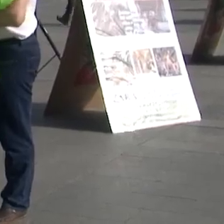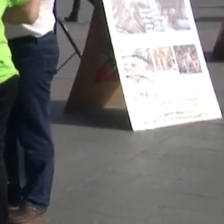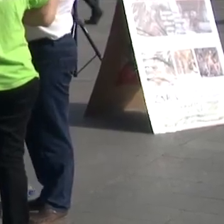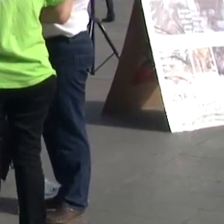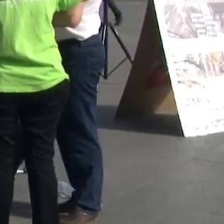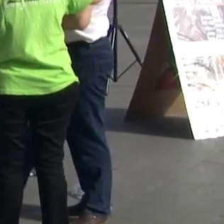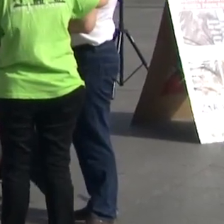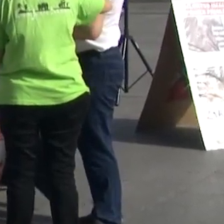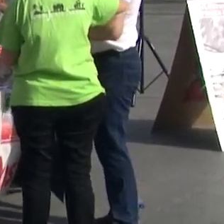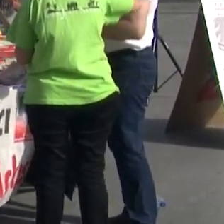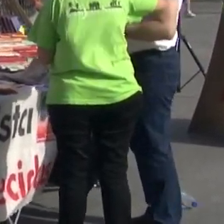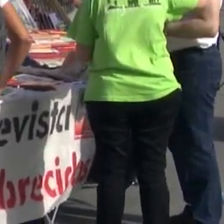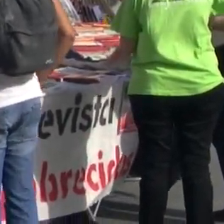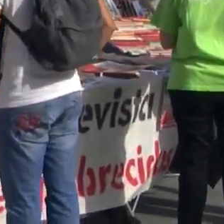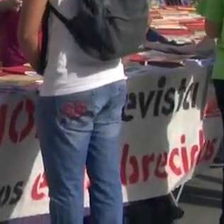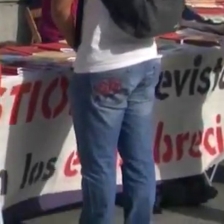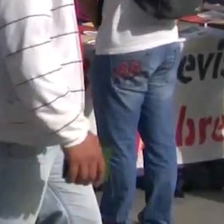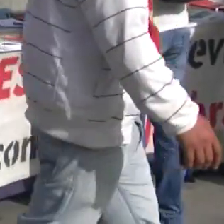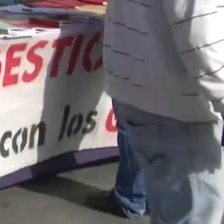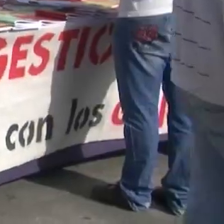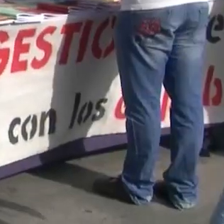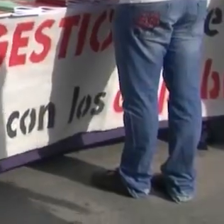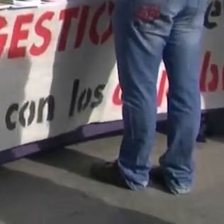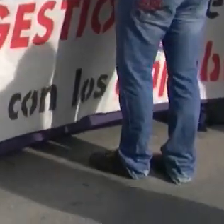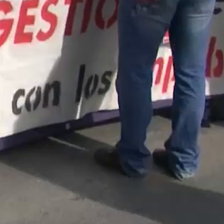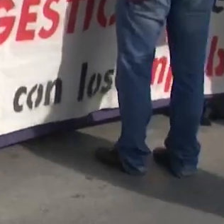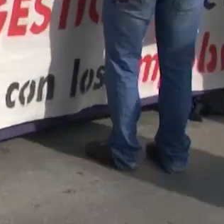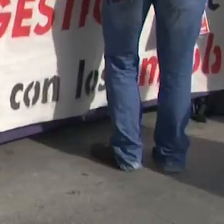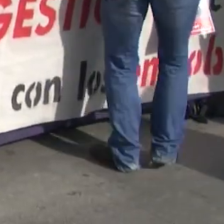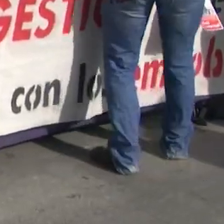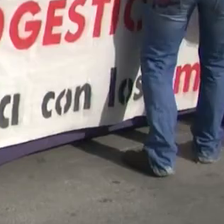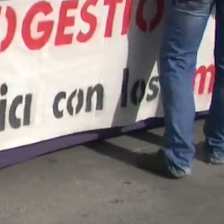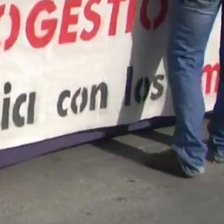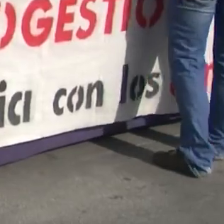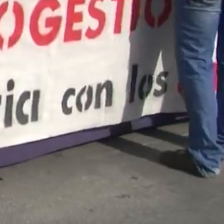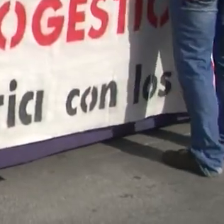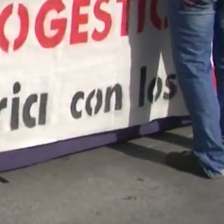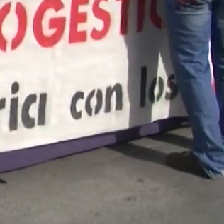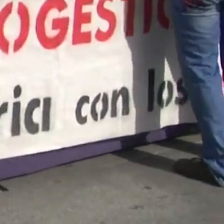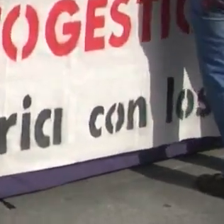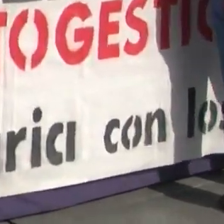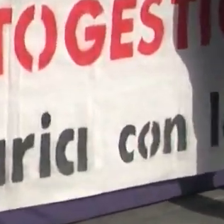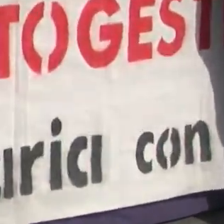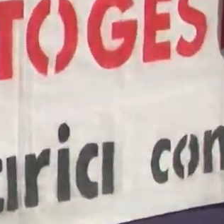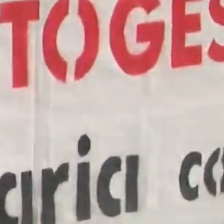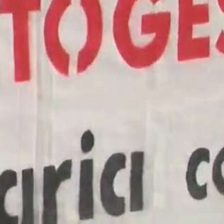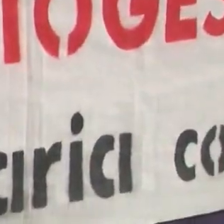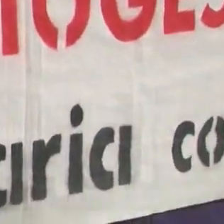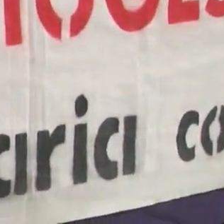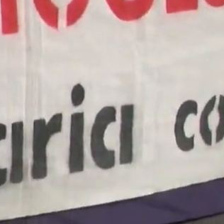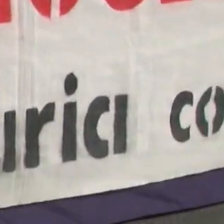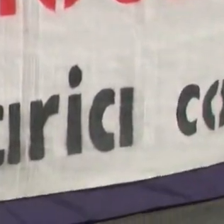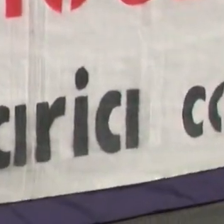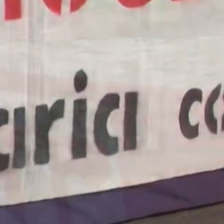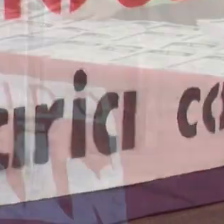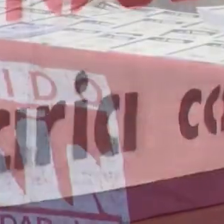años. Mientras existen 400 millones de niños esclavos, hay más de